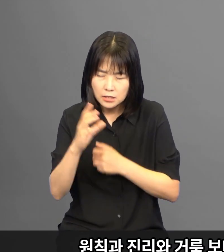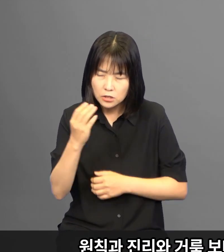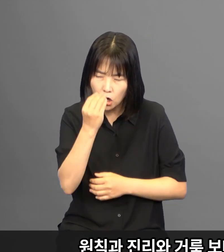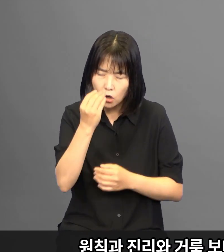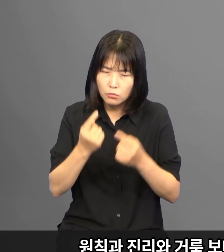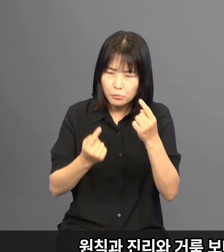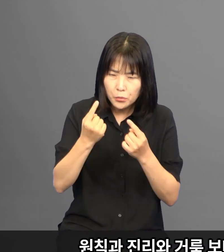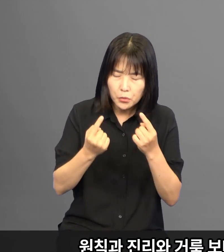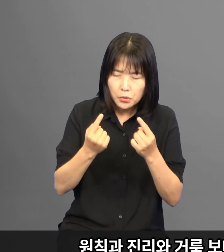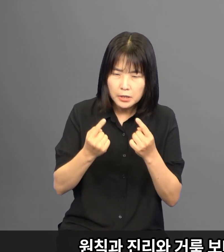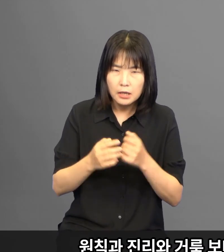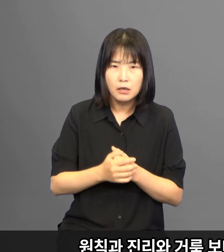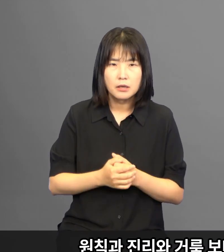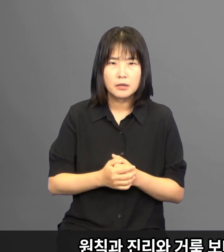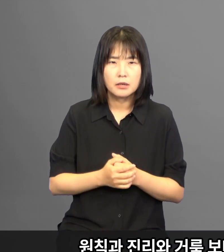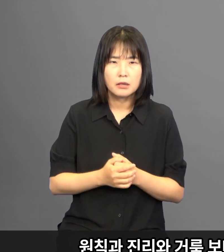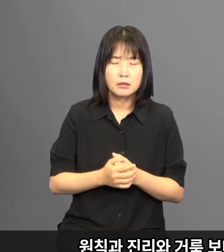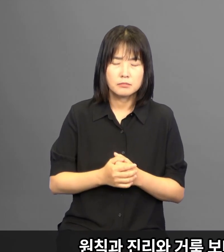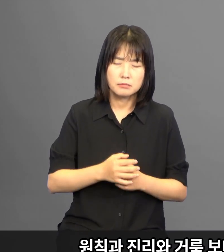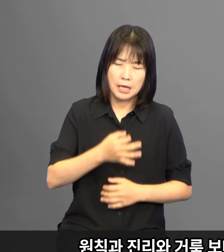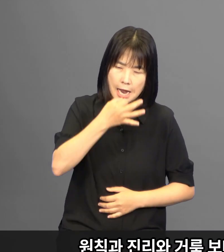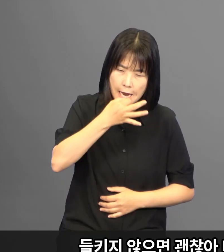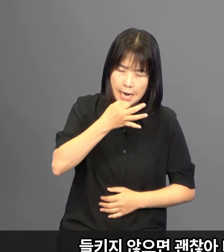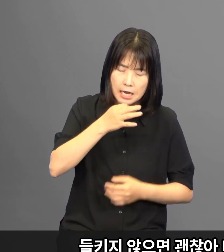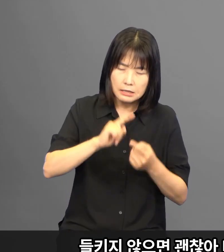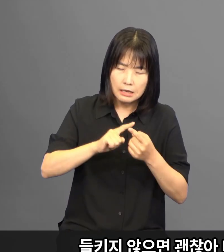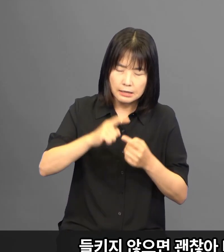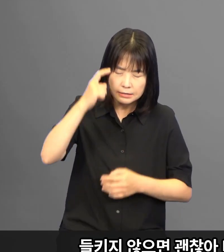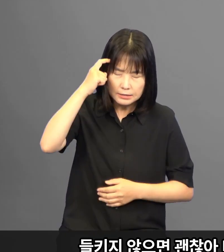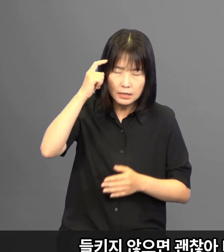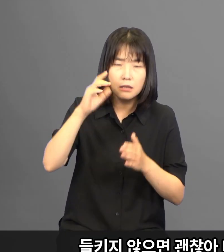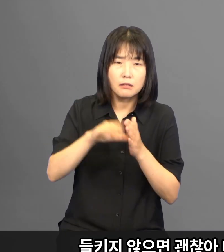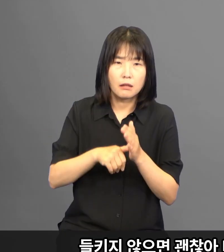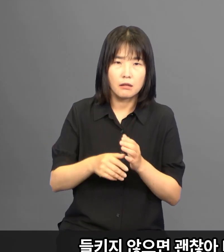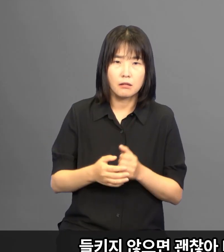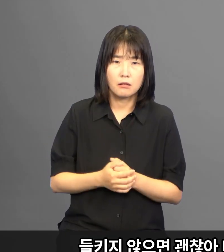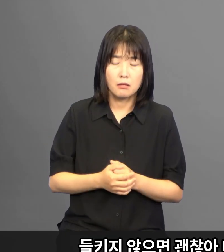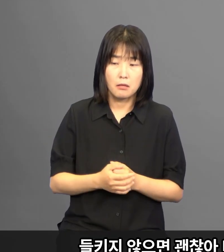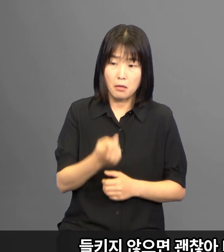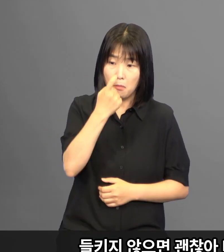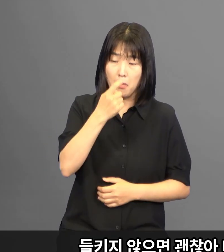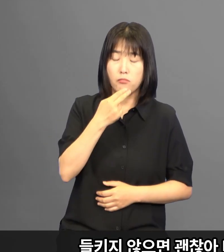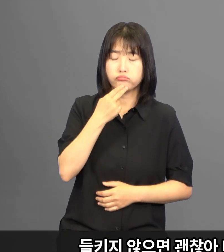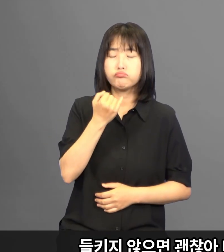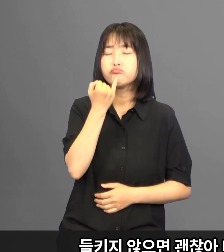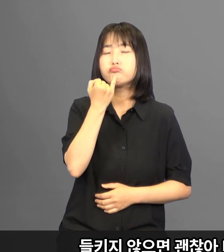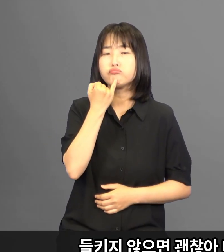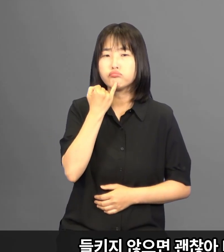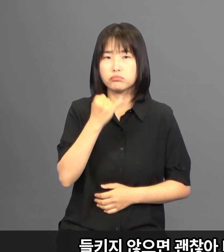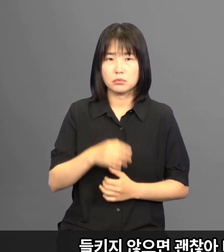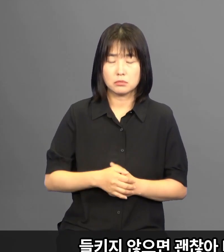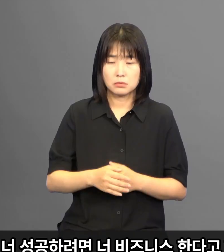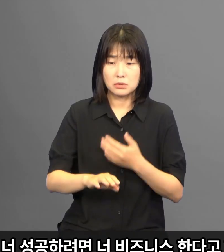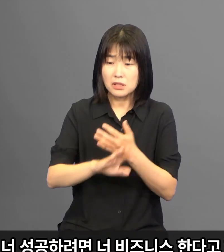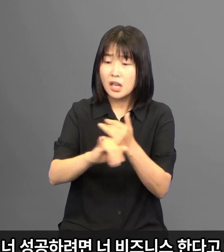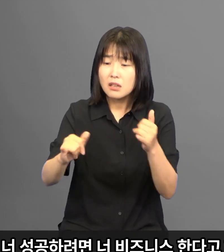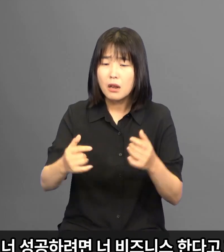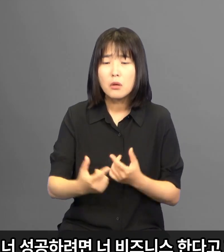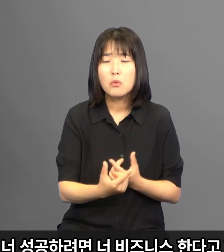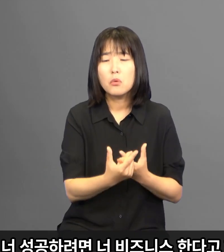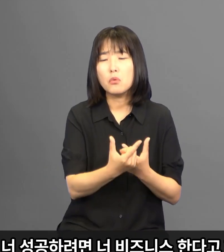거룩보다는 실용과 성공을 앞세울 때에. 들키지 않으면 괜찮아, 다른 사람들도 다 이렇게 살아,